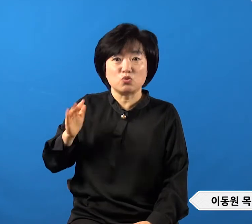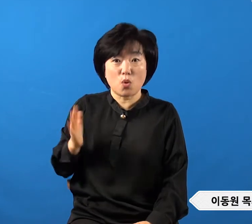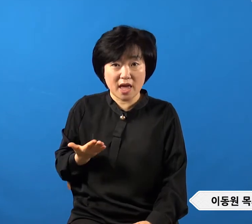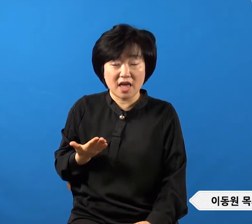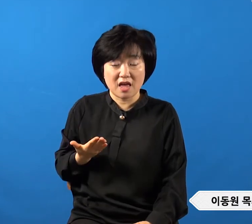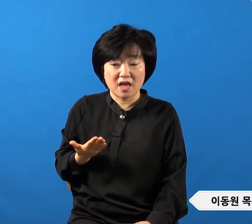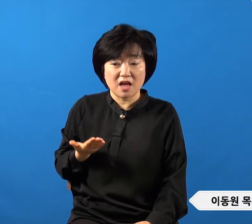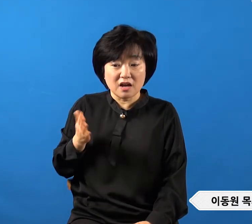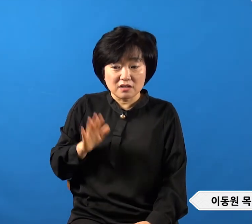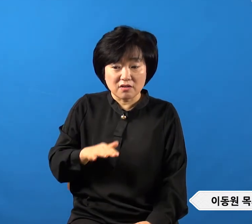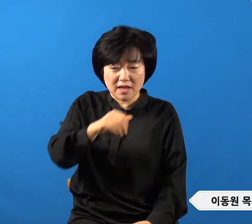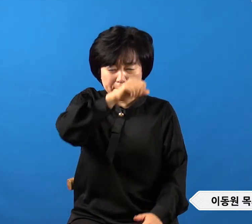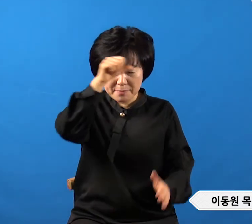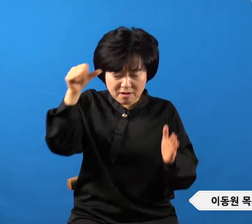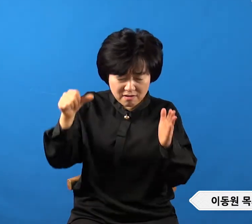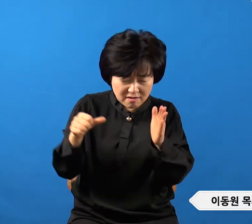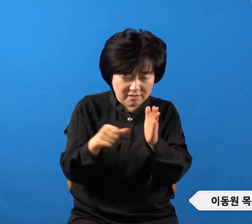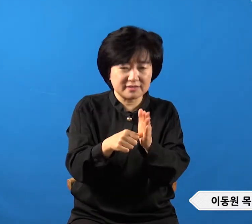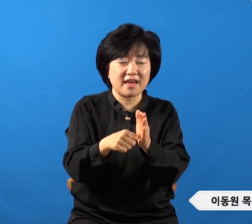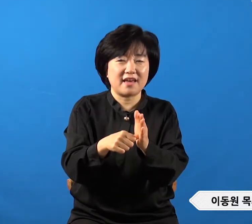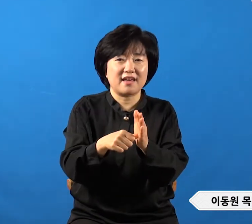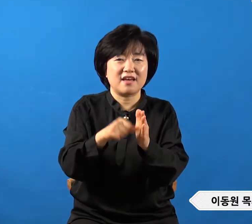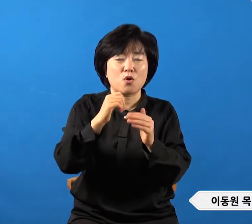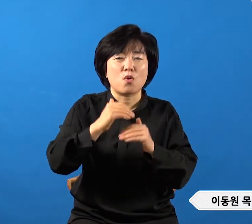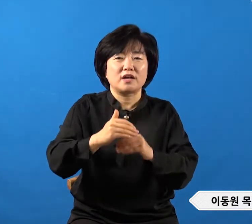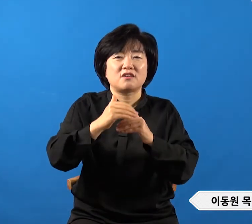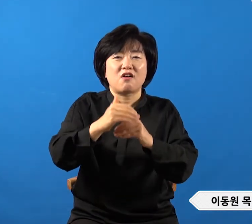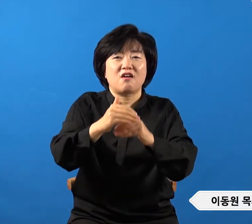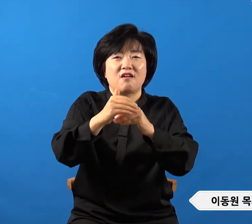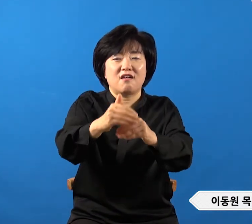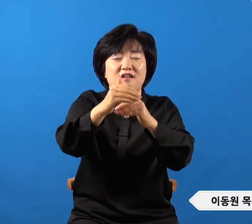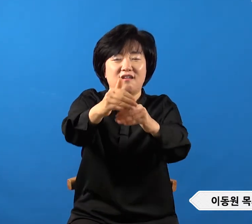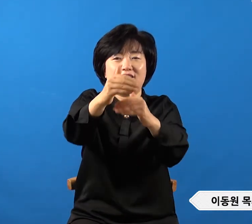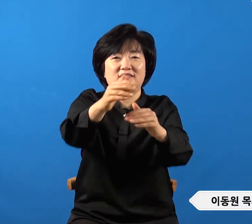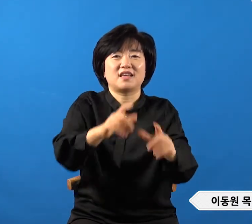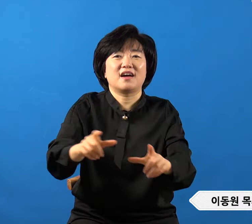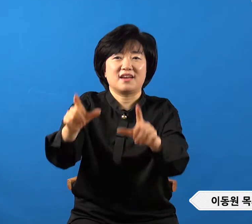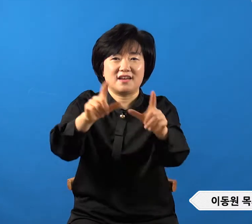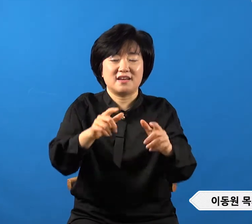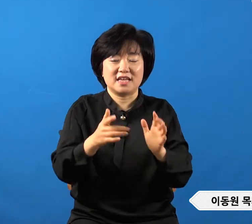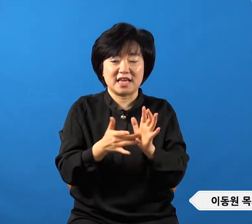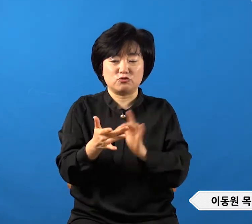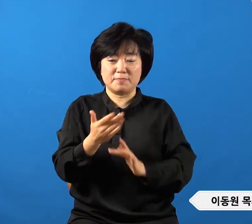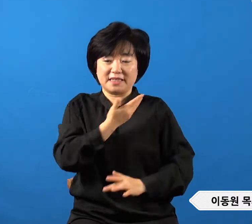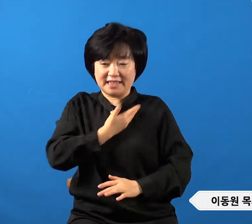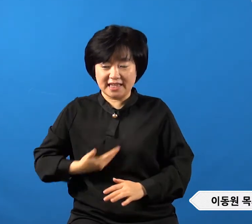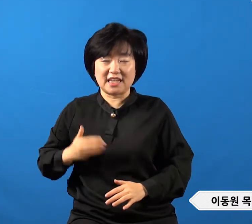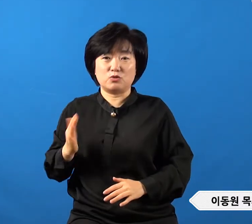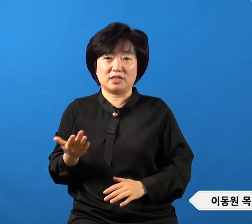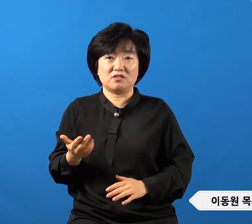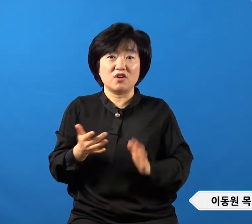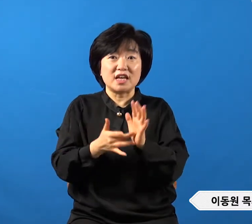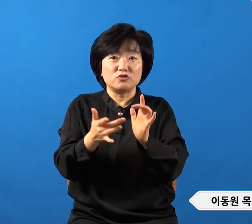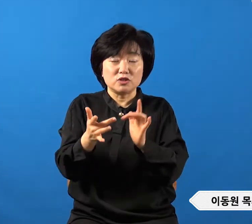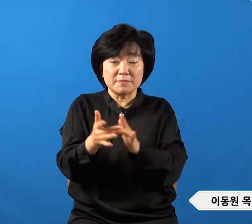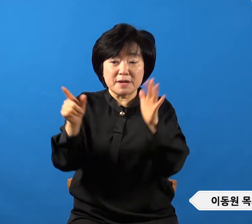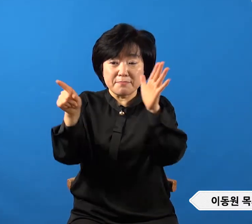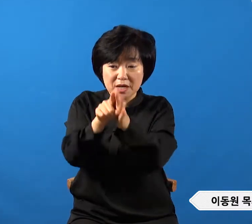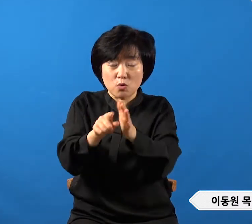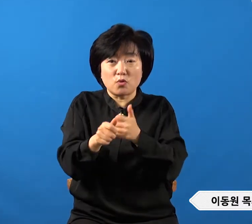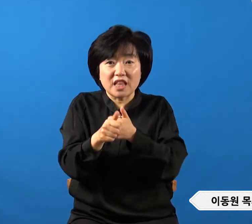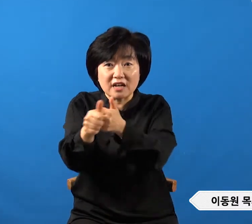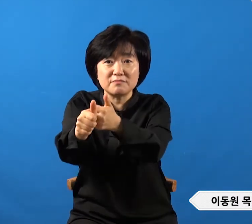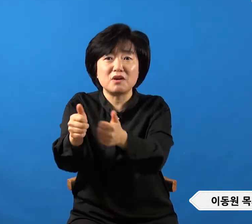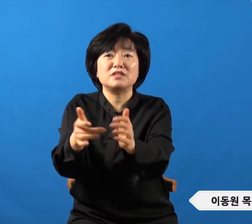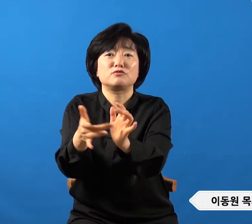것, 이것은 평생의 과정을 이제 거치는 것입니다. 예수님의 제자가 되는 것, 예수 믿고 예수님을 따라가기